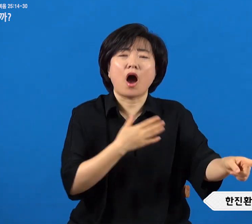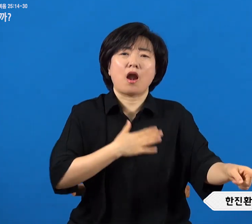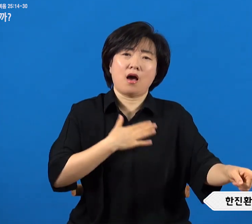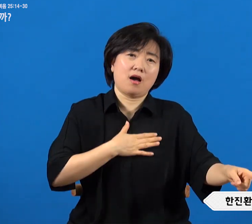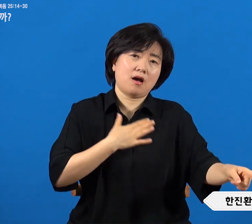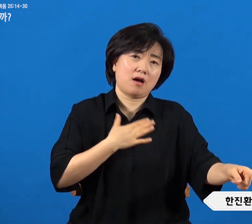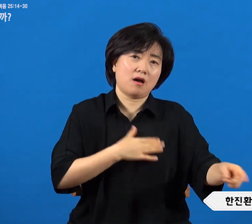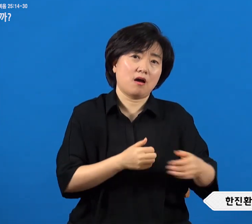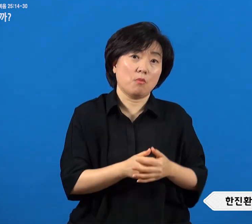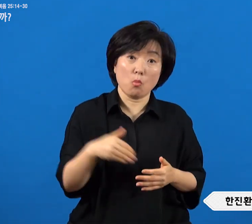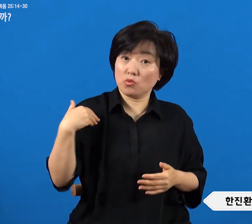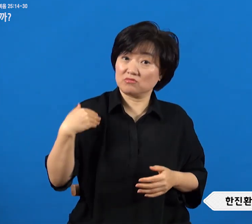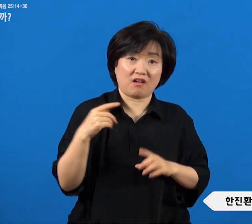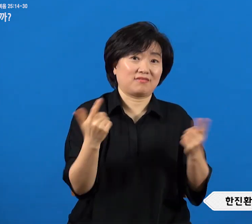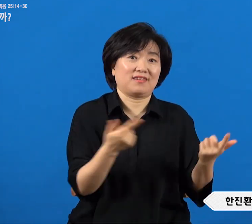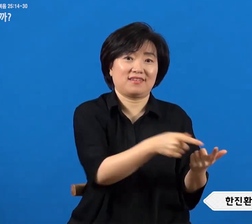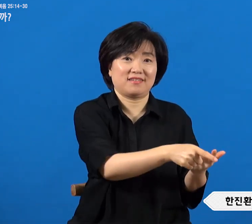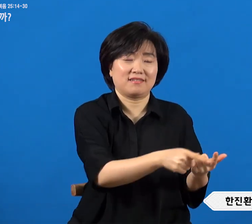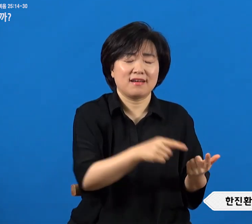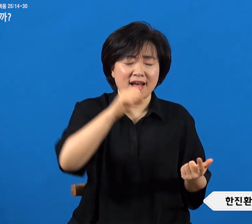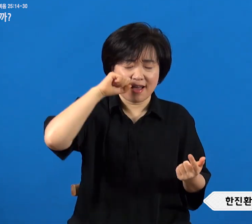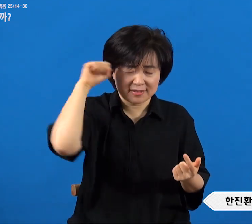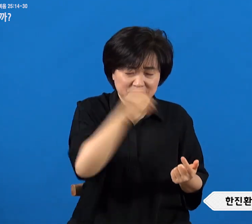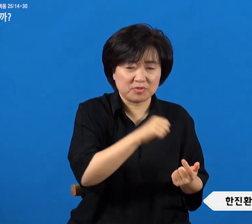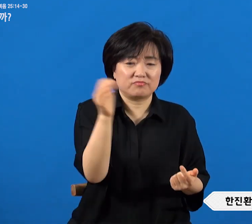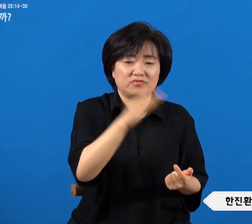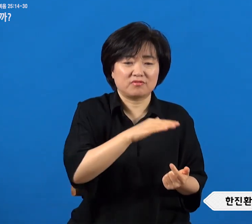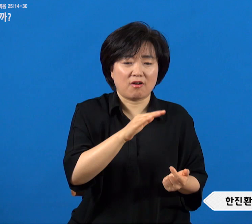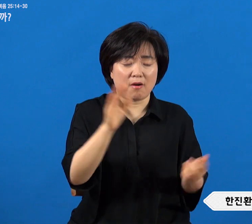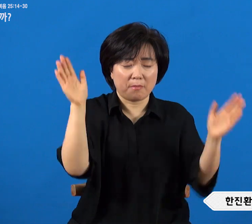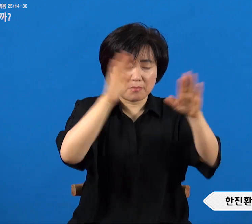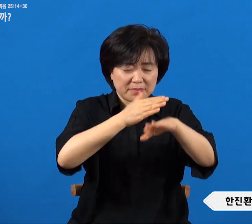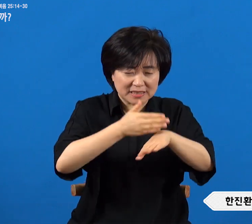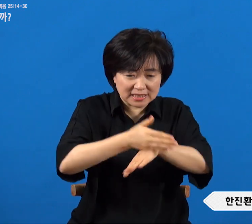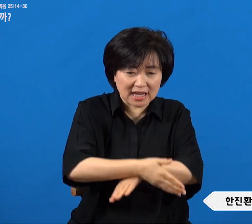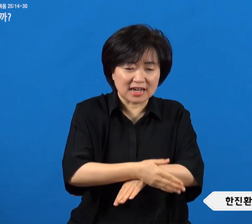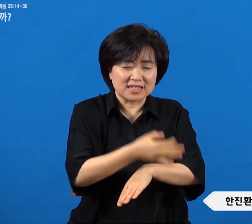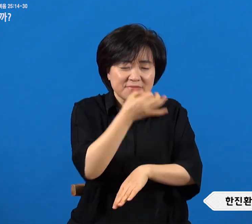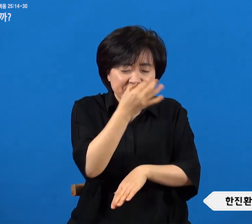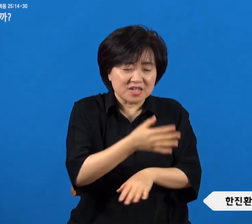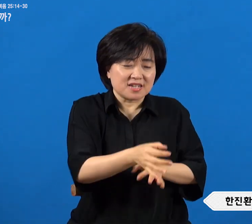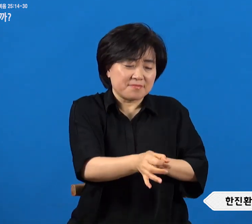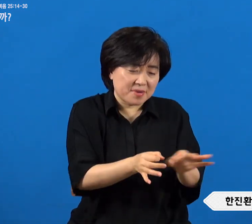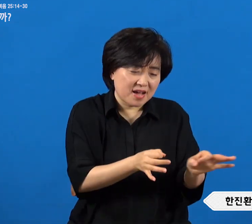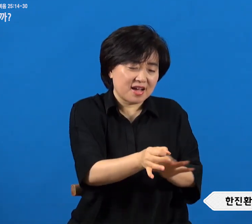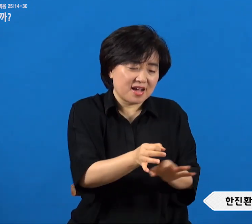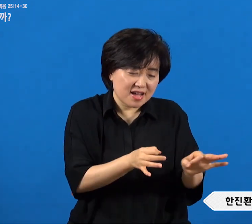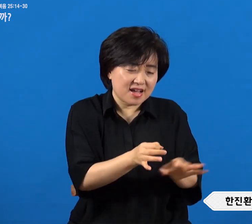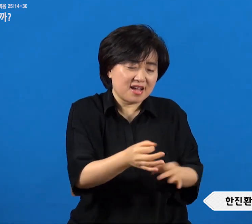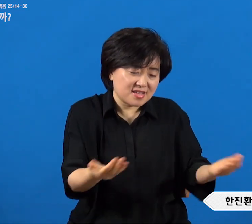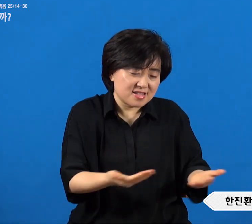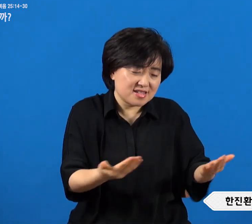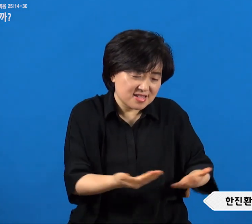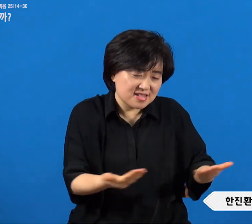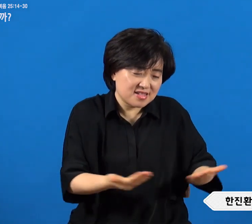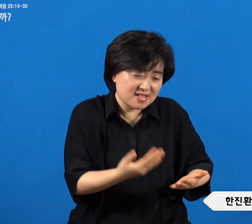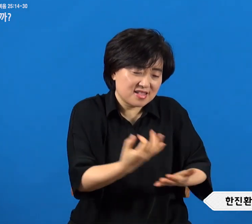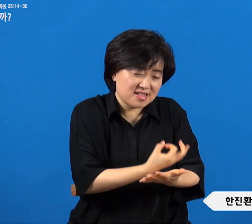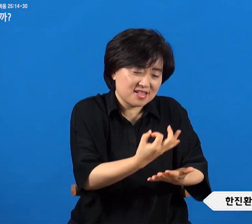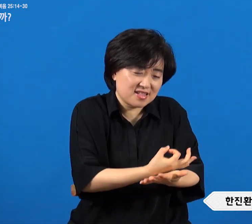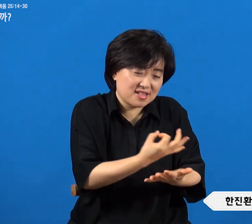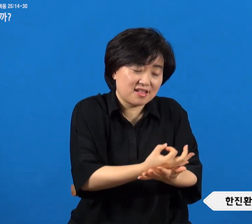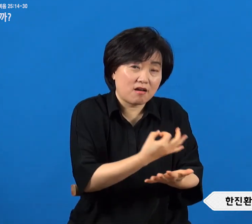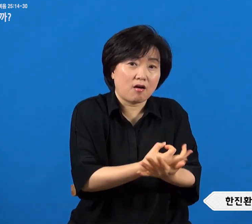그랬을까요? 아침 일찍부터 저녁 늦게까지 힘들게 일해야 되는 것이 장사라는 것을